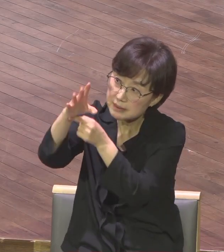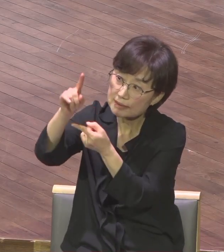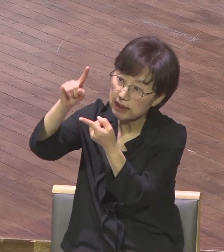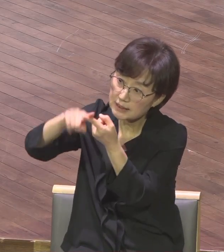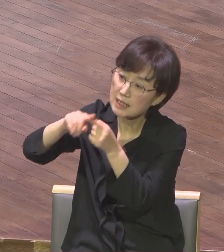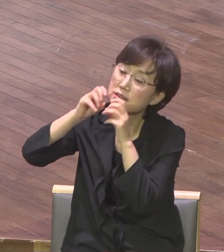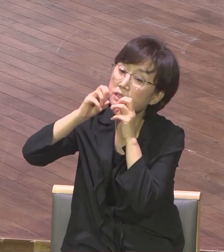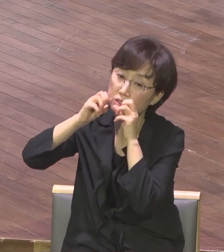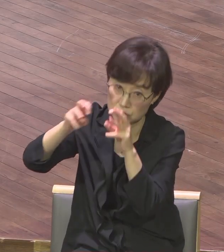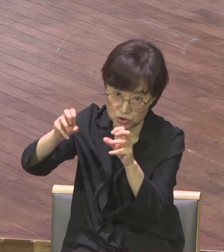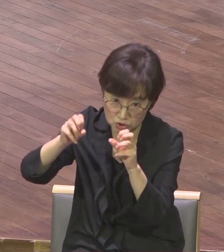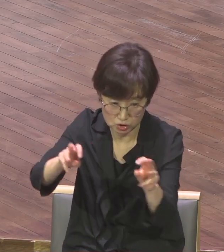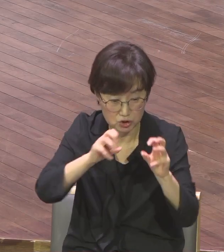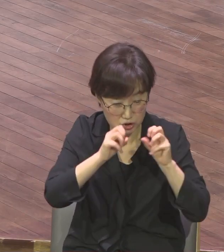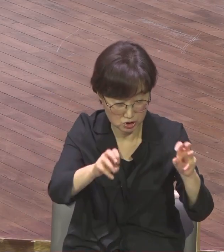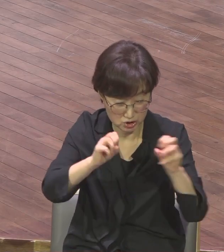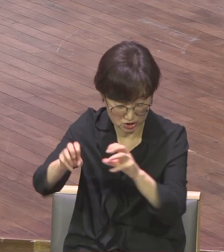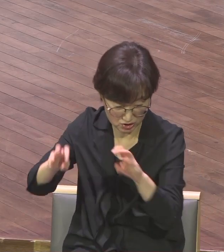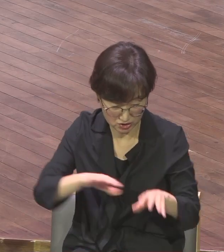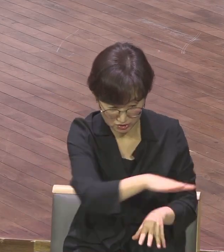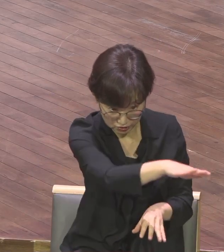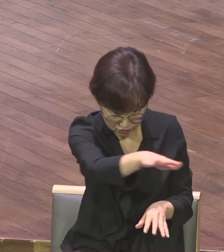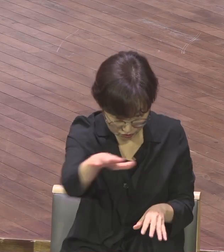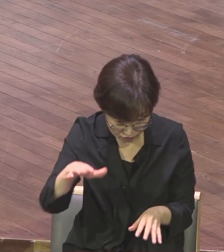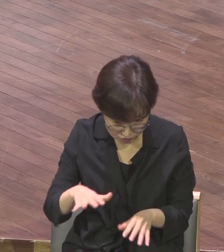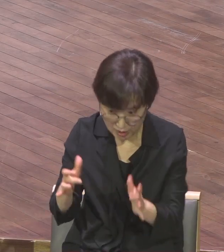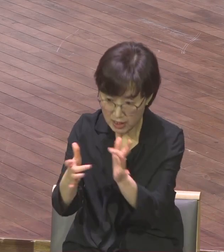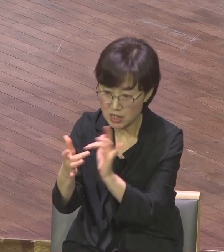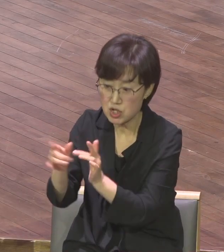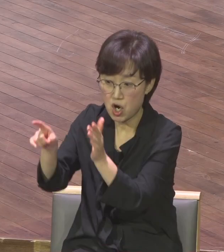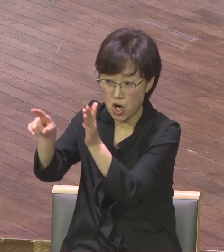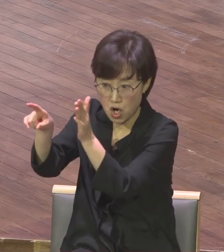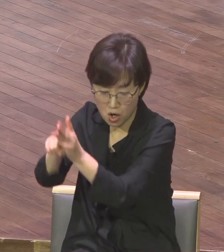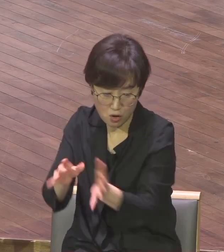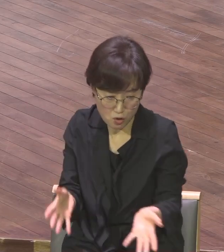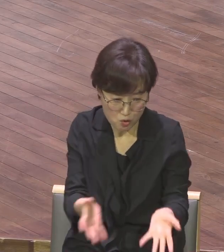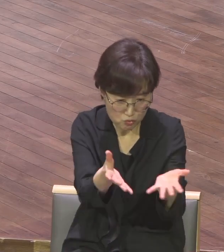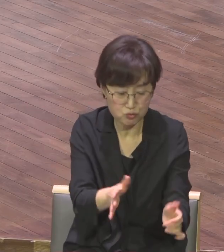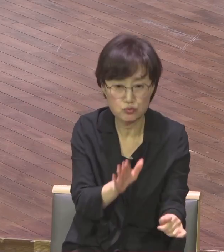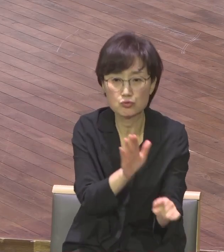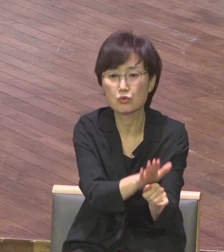정언하고 모든 사람이 자기로 말미암아 믿게 하려 함이라.